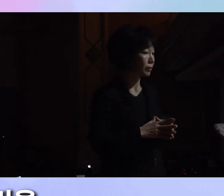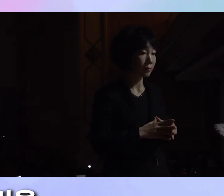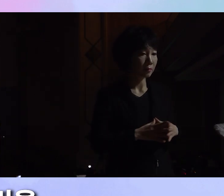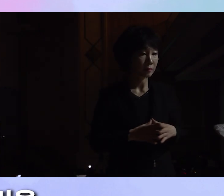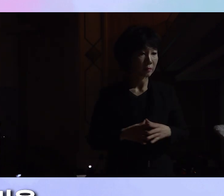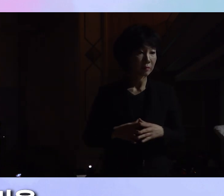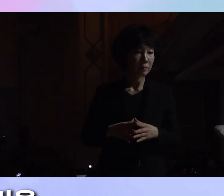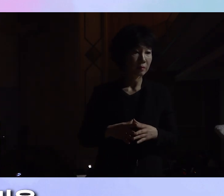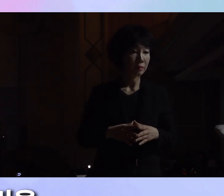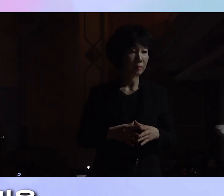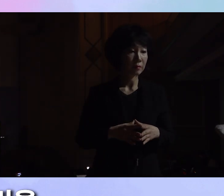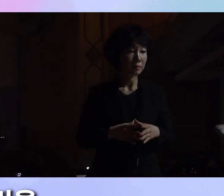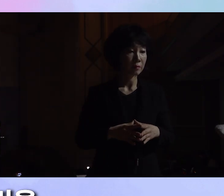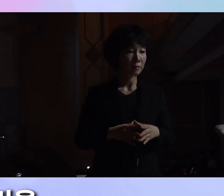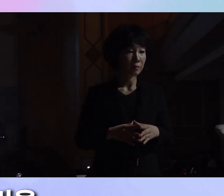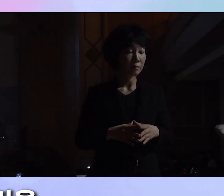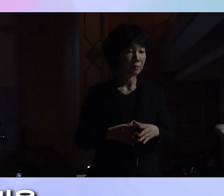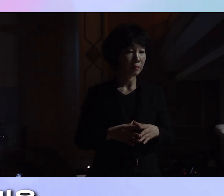사람들